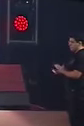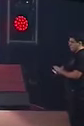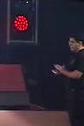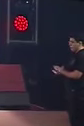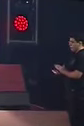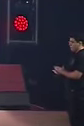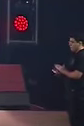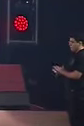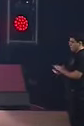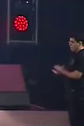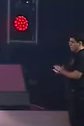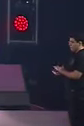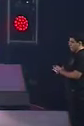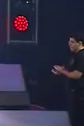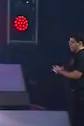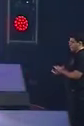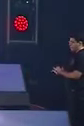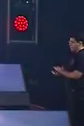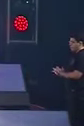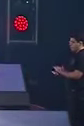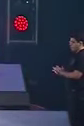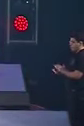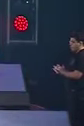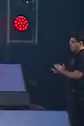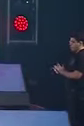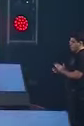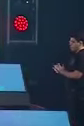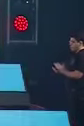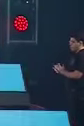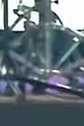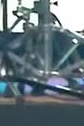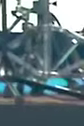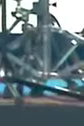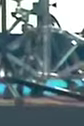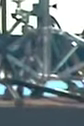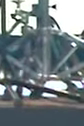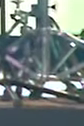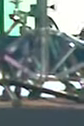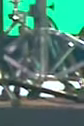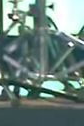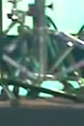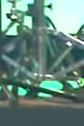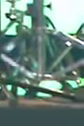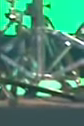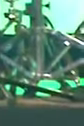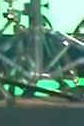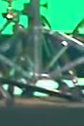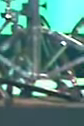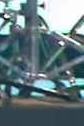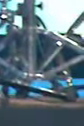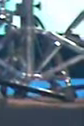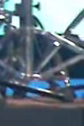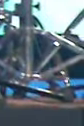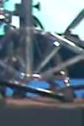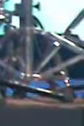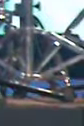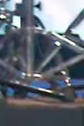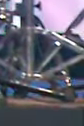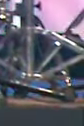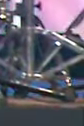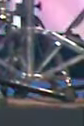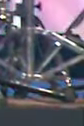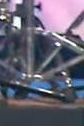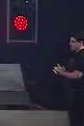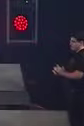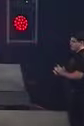nos va a obsequiar y nos va a regalar sus palabras. Don Luis, hasta